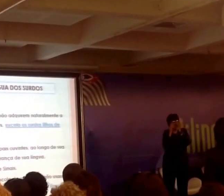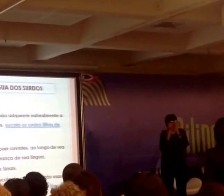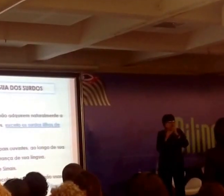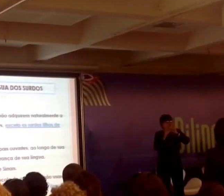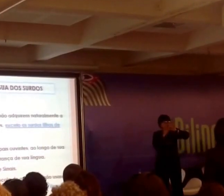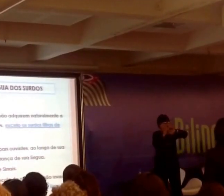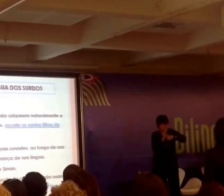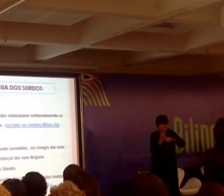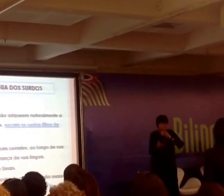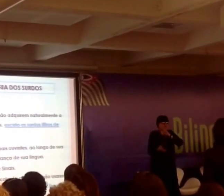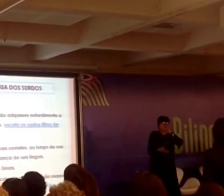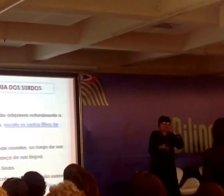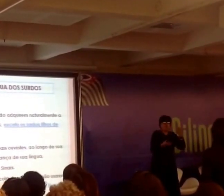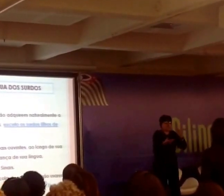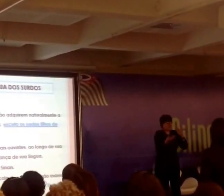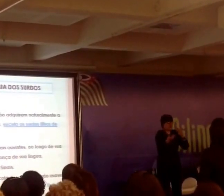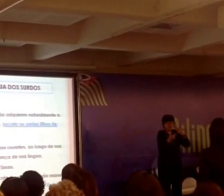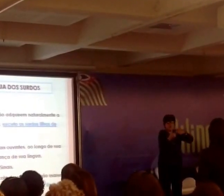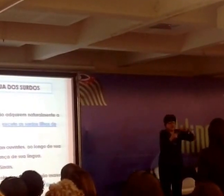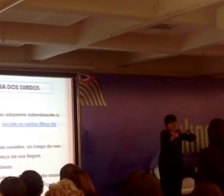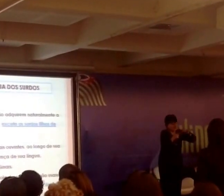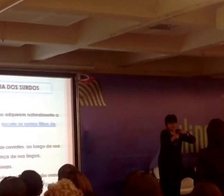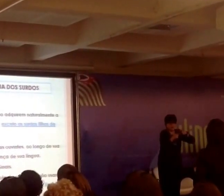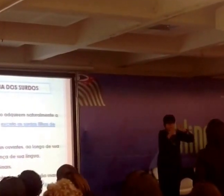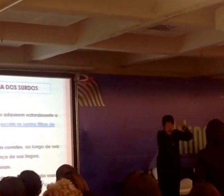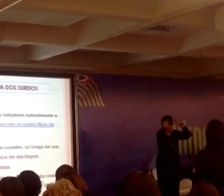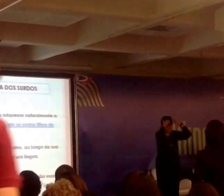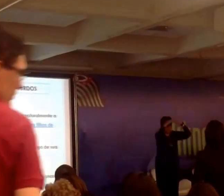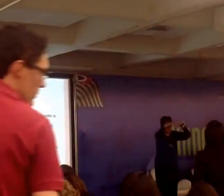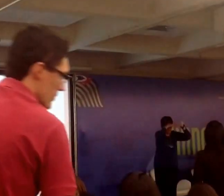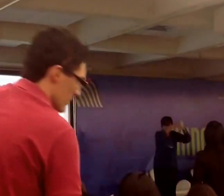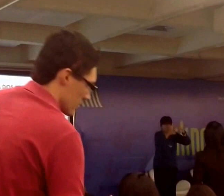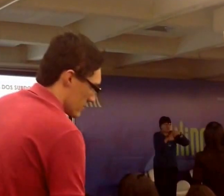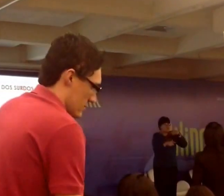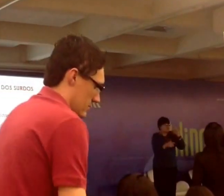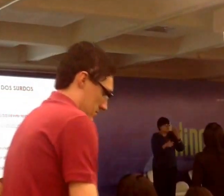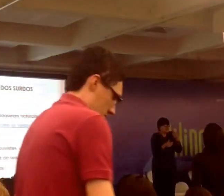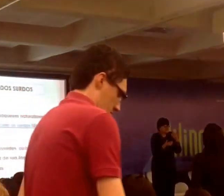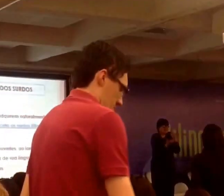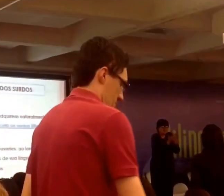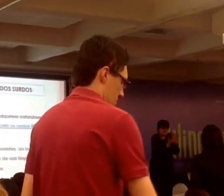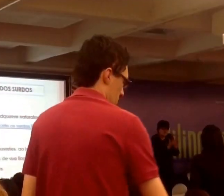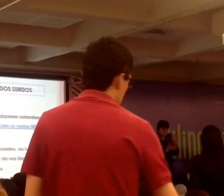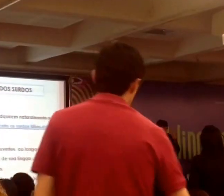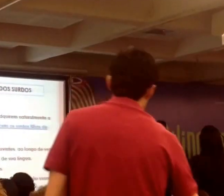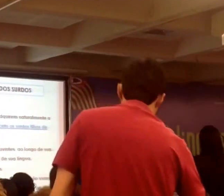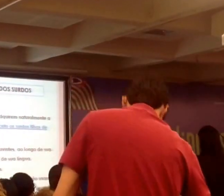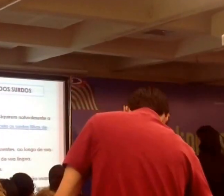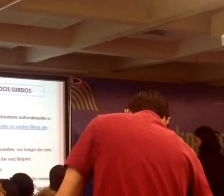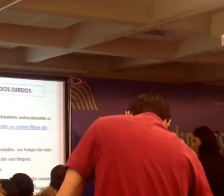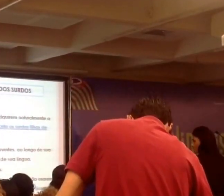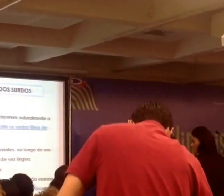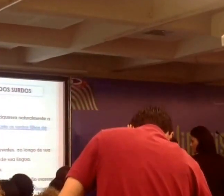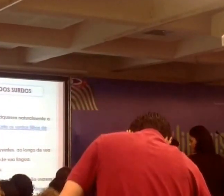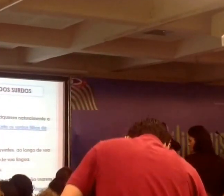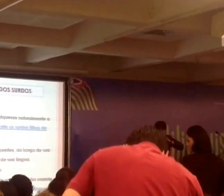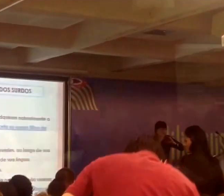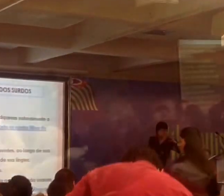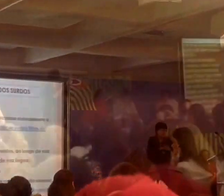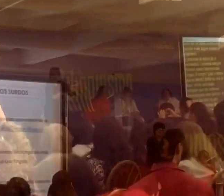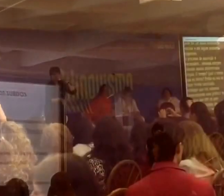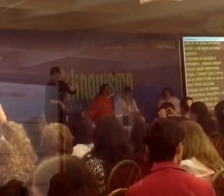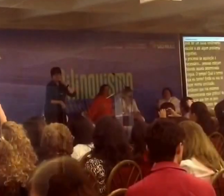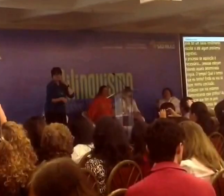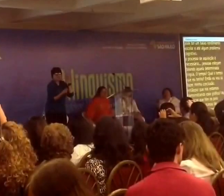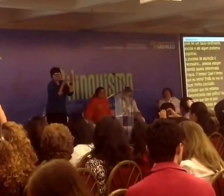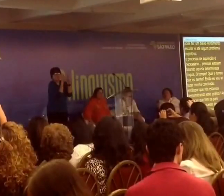acordo com a sua faixa etária. Então ela pode ter essa aquisição tardia ou mesmo, dependendo, se ela não tiver acesso em língua de sinais, ela pode